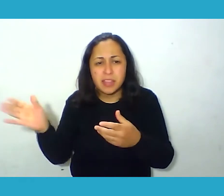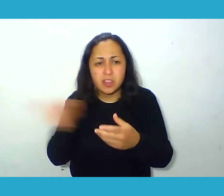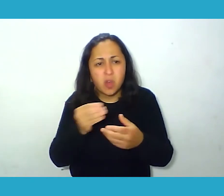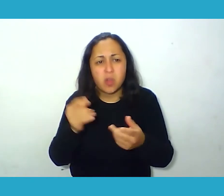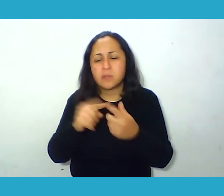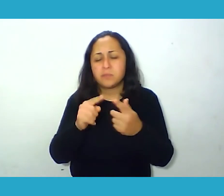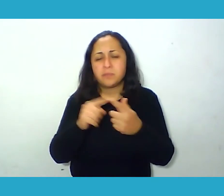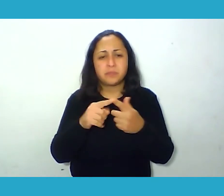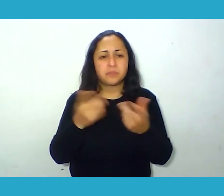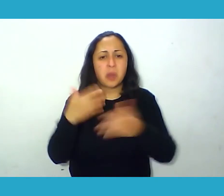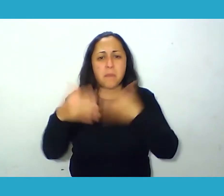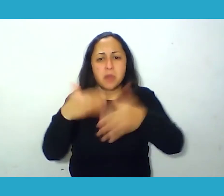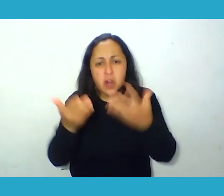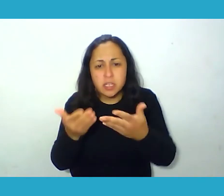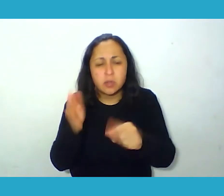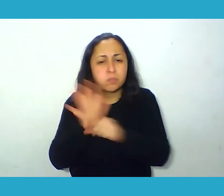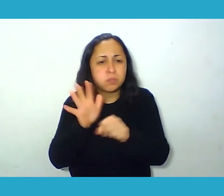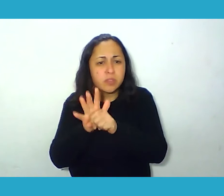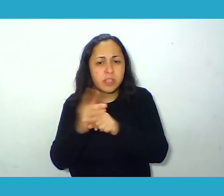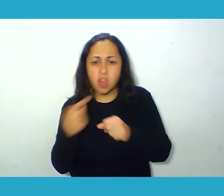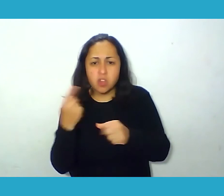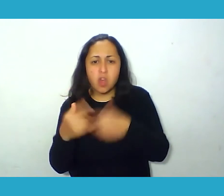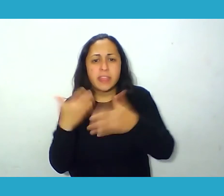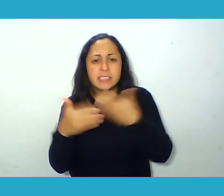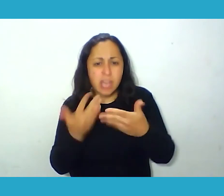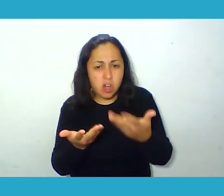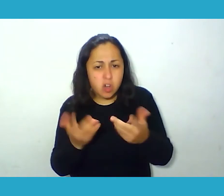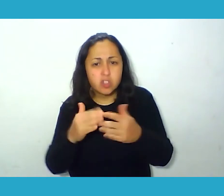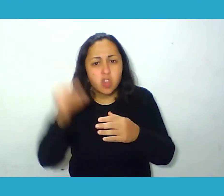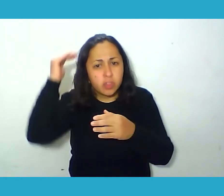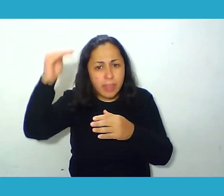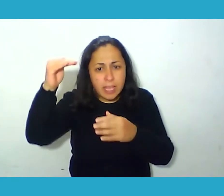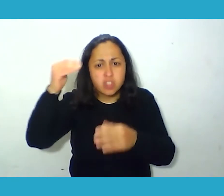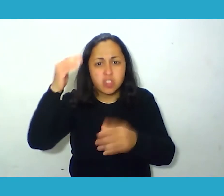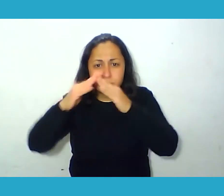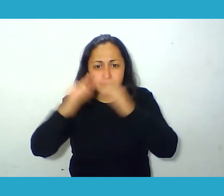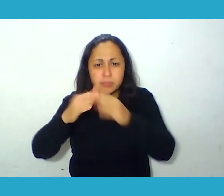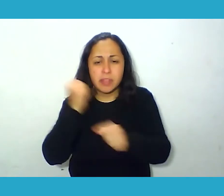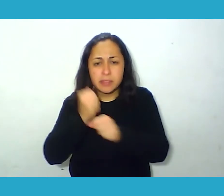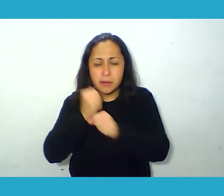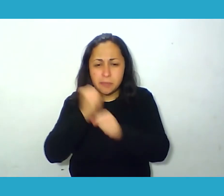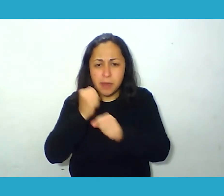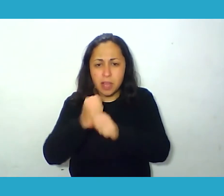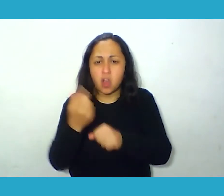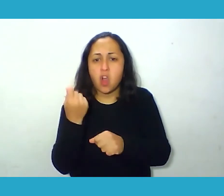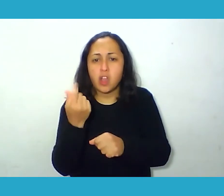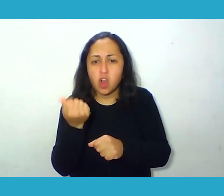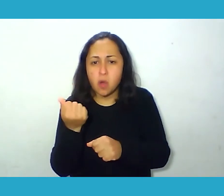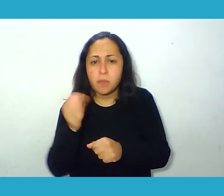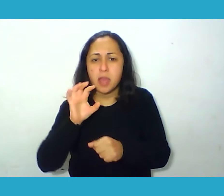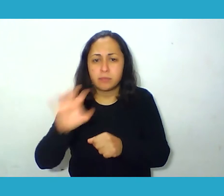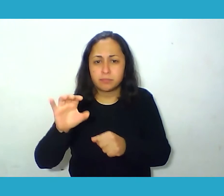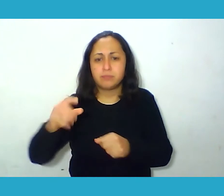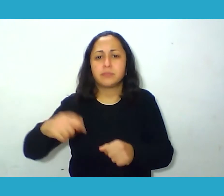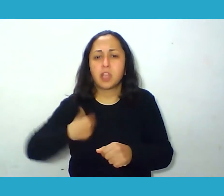sustentabilidad. Progreso para ellos es desarrollo, techo, trabajo, promoción de las economías sociales y populares, forma